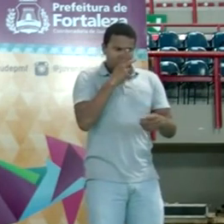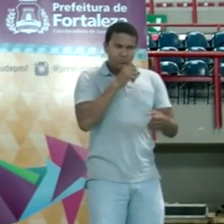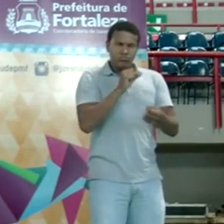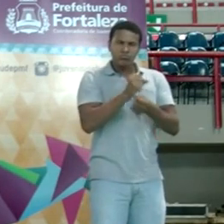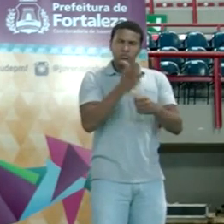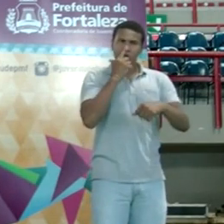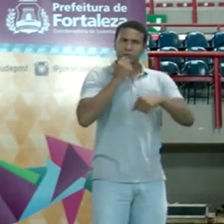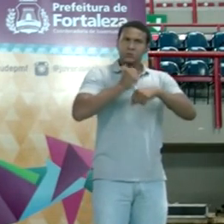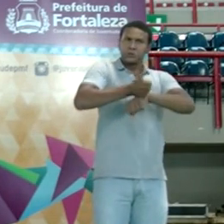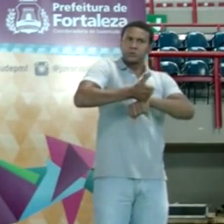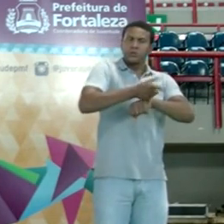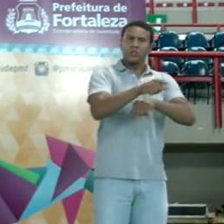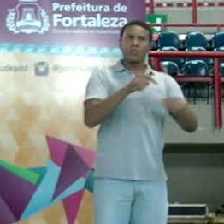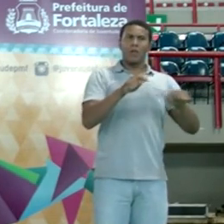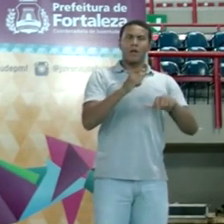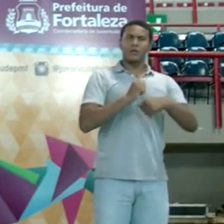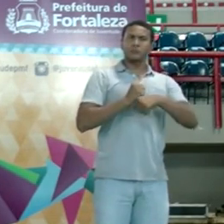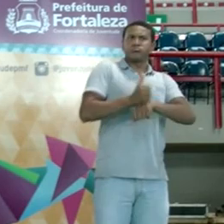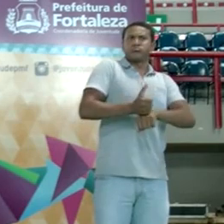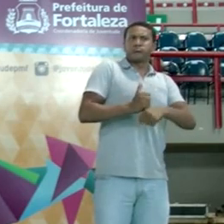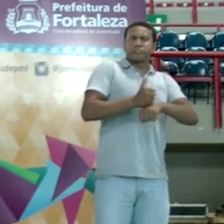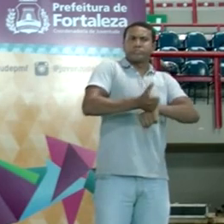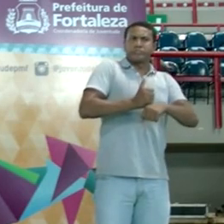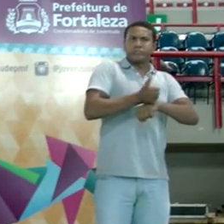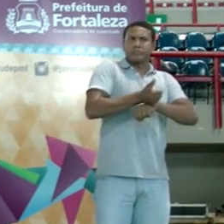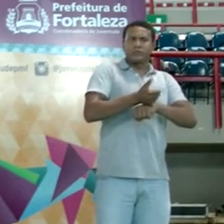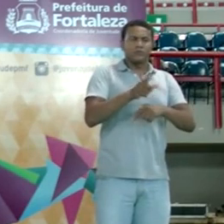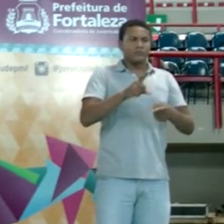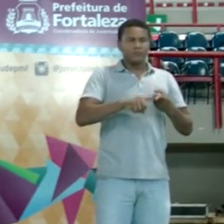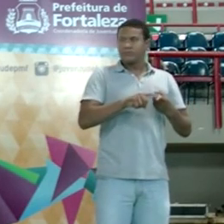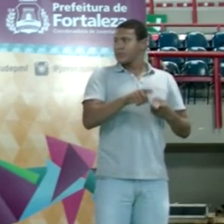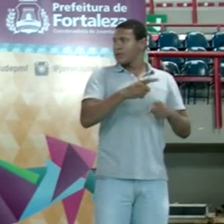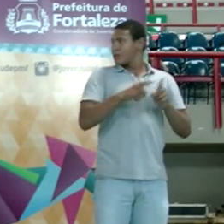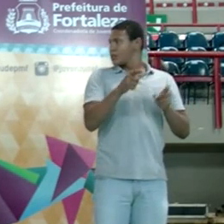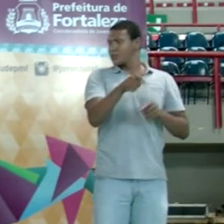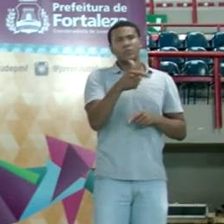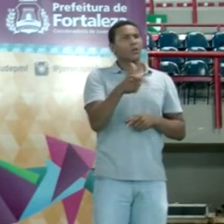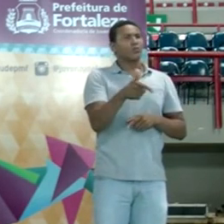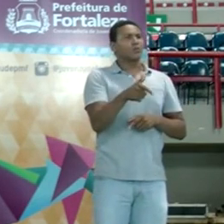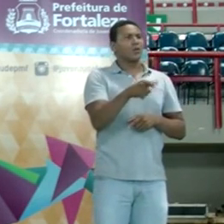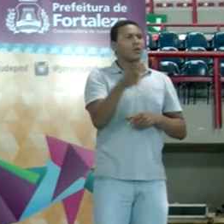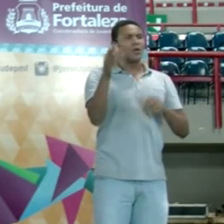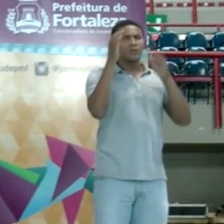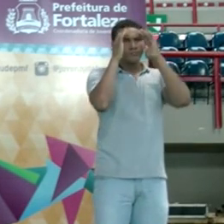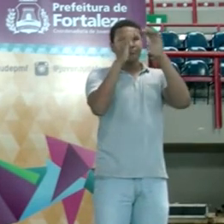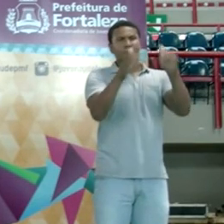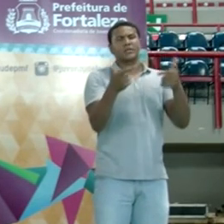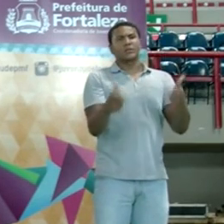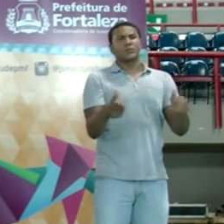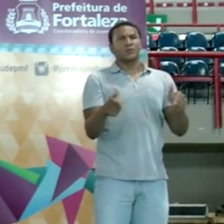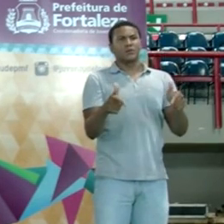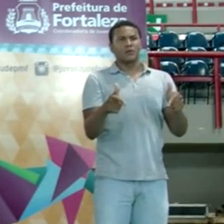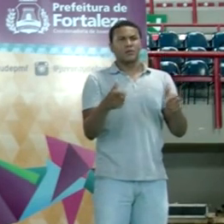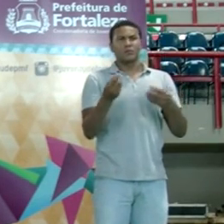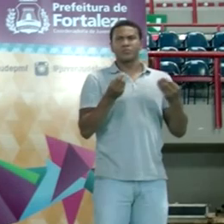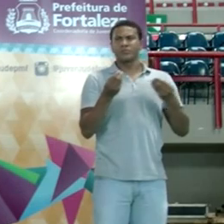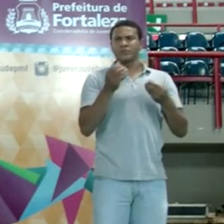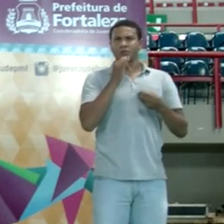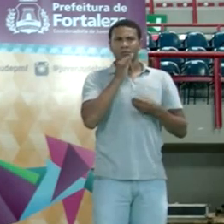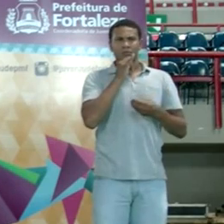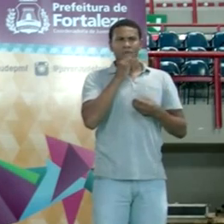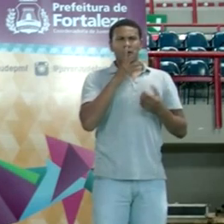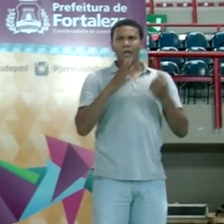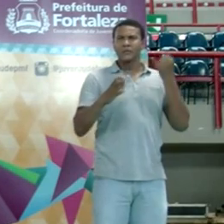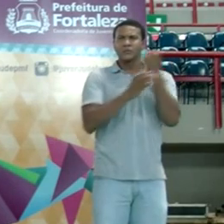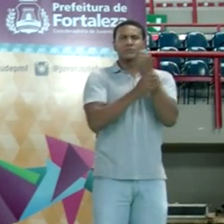firma terceirizada, como ele diz, não tinha nenhum respeito por questões como, digamos assim,